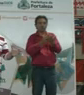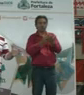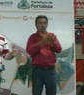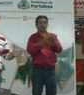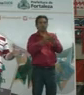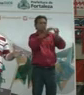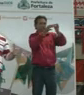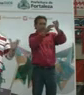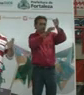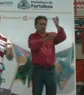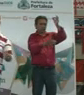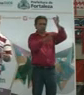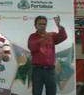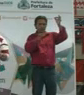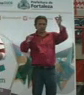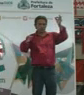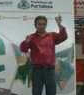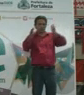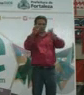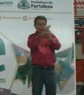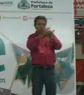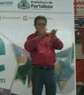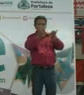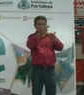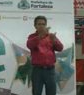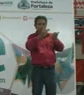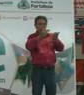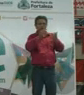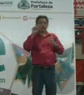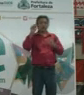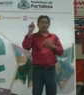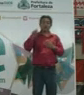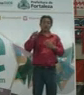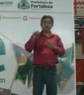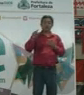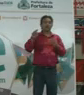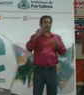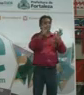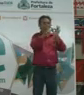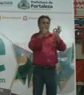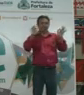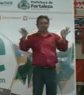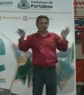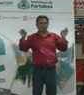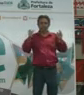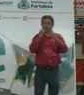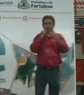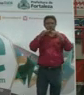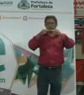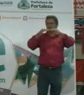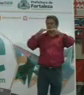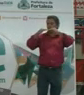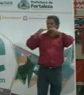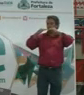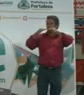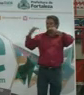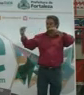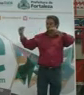gráfico de uma função que ela é uma reta. Sempre que eu falar de função do primeiro